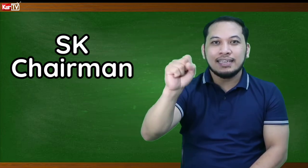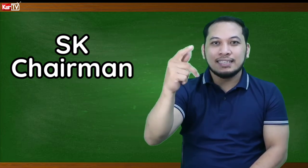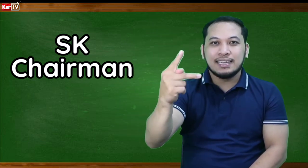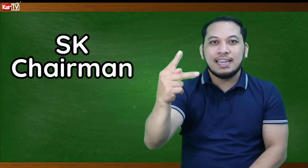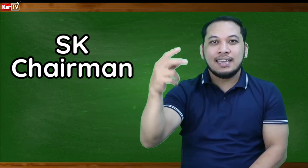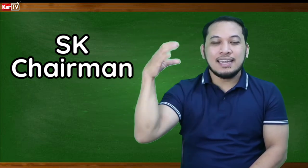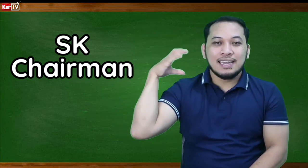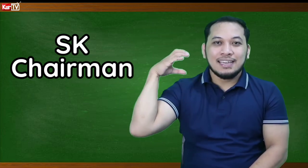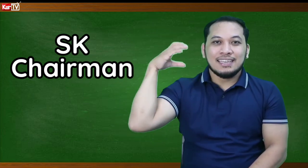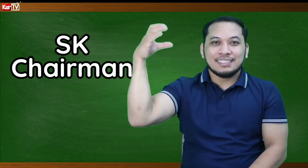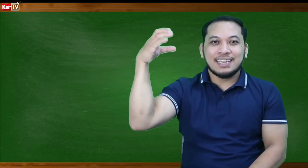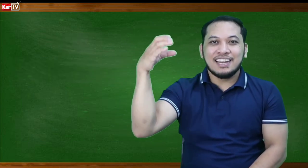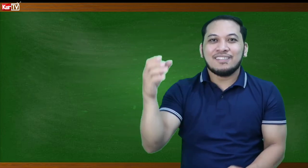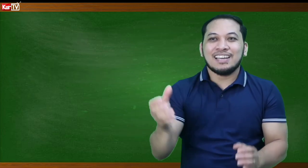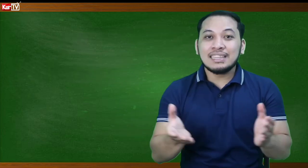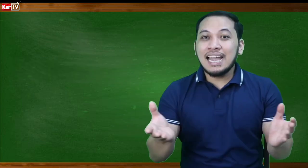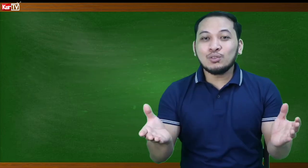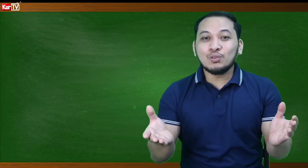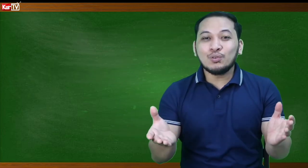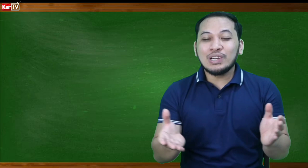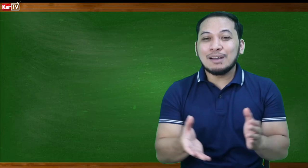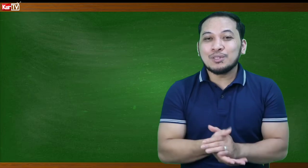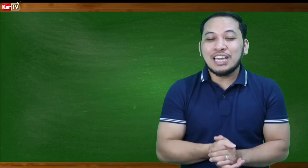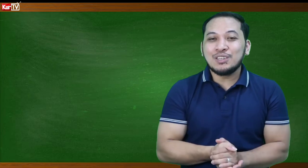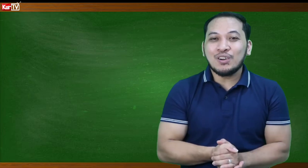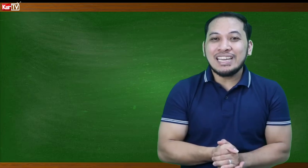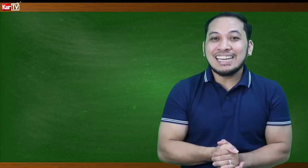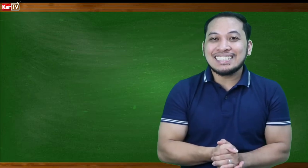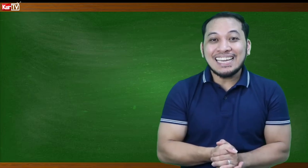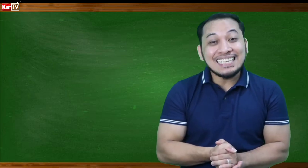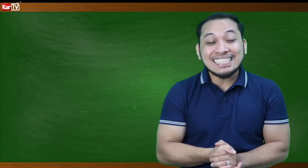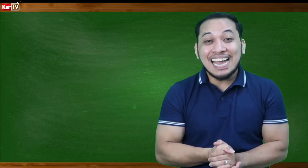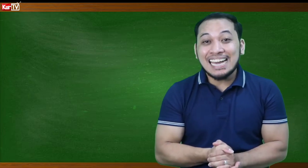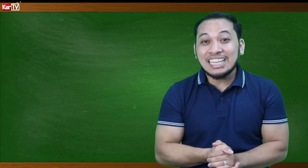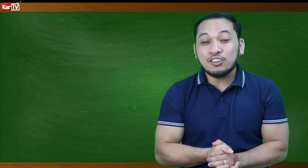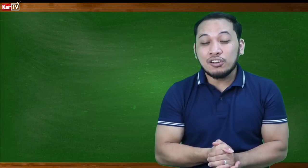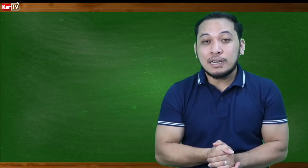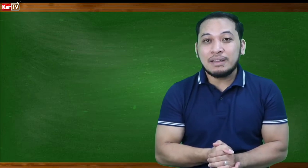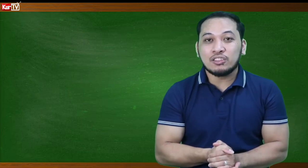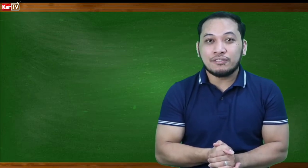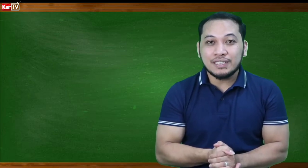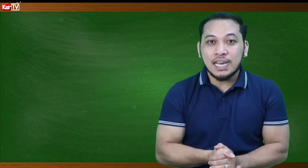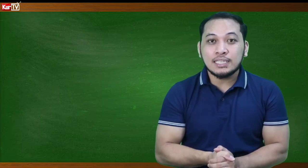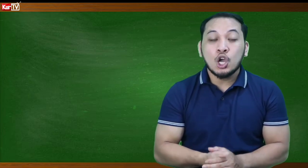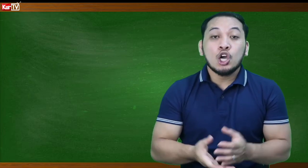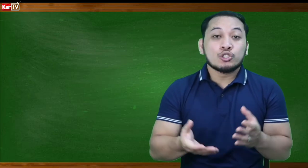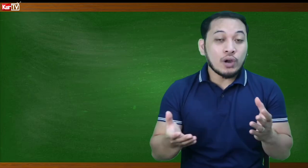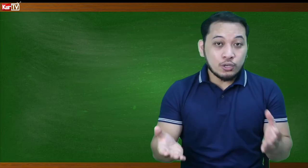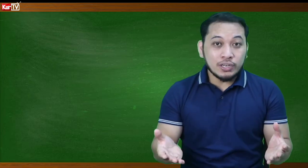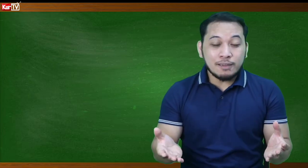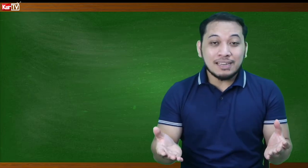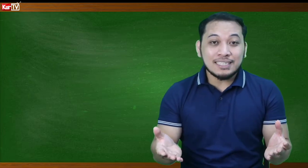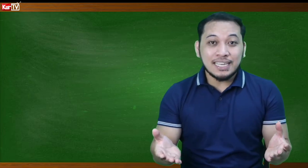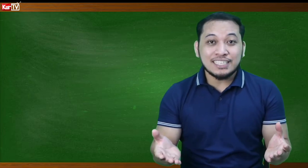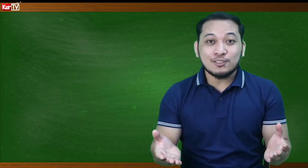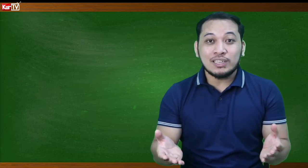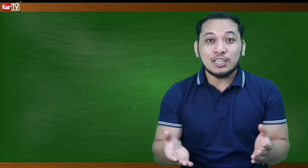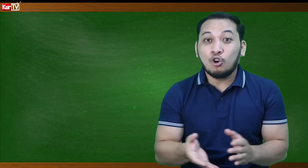SK Chairman. Na, ituro ko na nga po sa inyong ilang senyes sa ating government officials. So, ngayon ay magsisenyes ulit ako